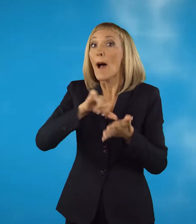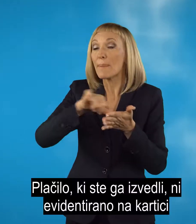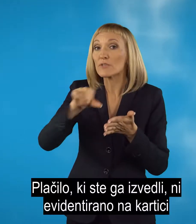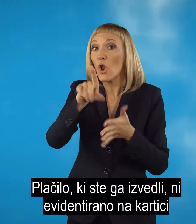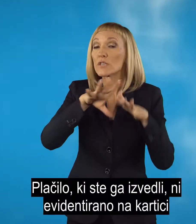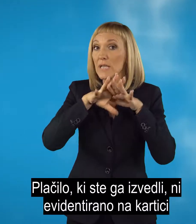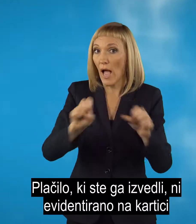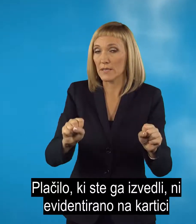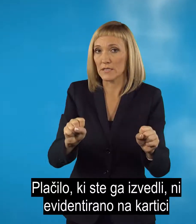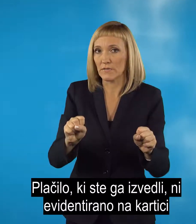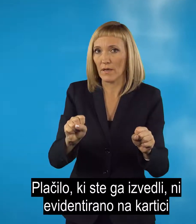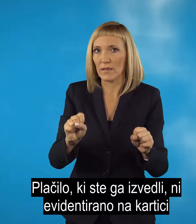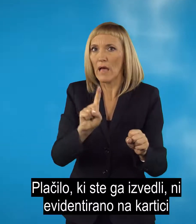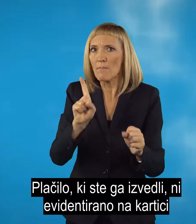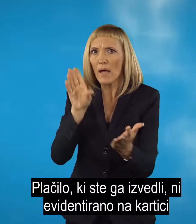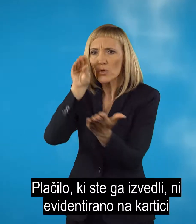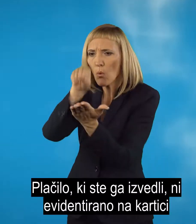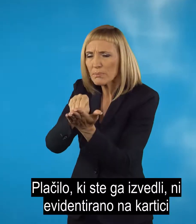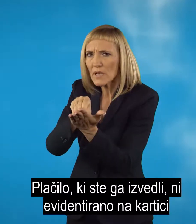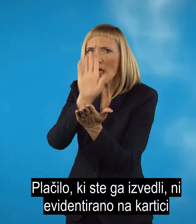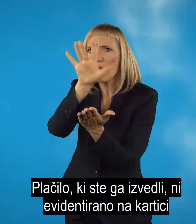Plačilo, ki ste ga izvedli, ni evidentirano na kartici.